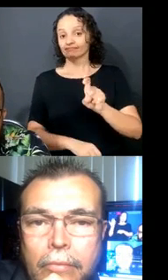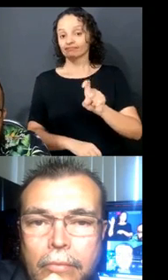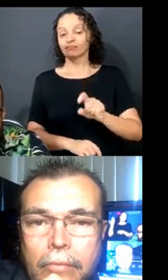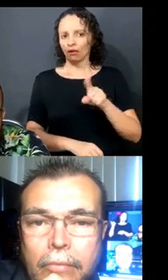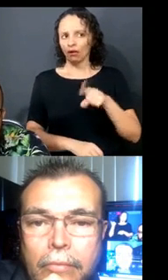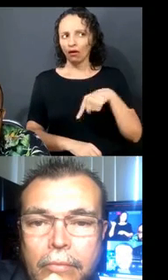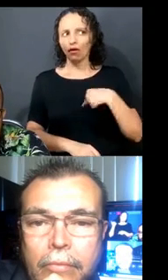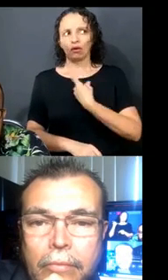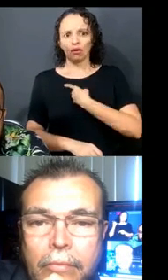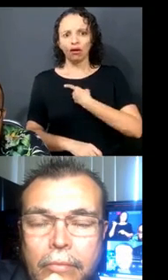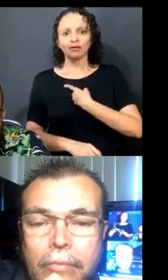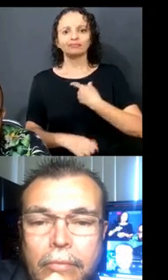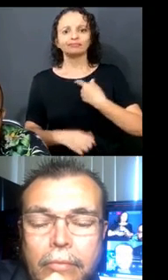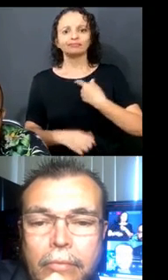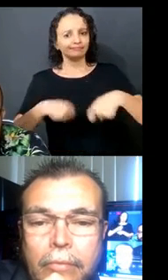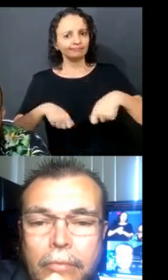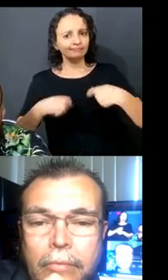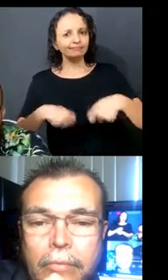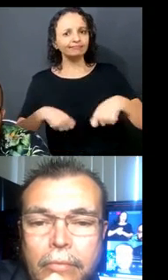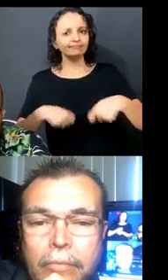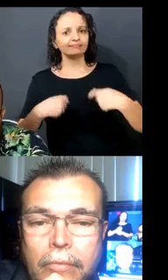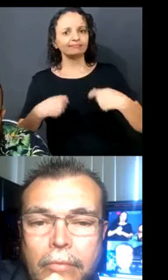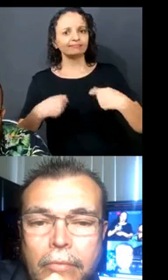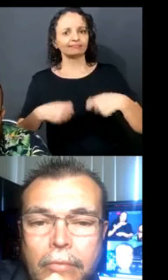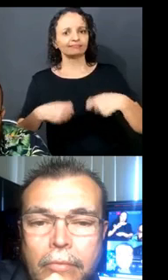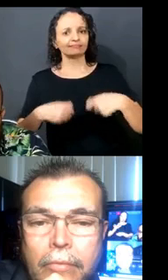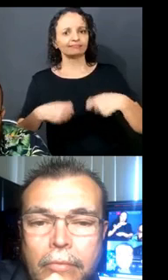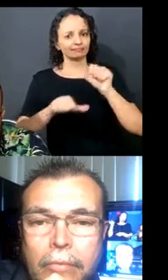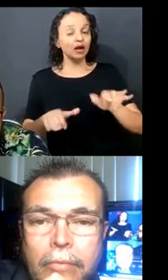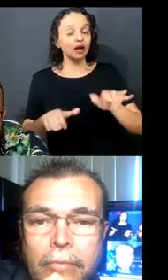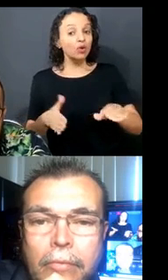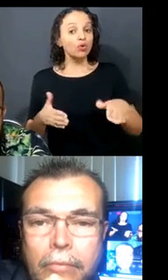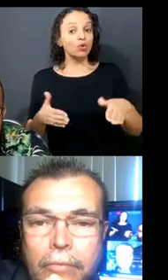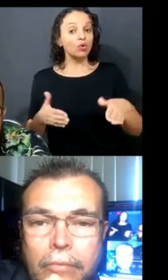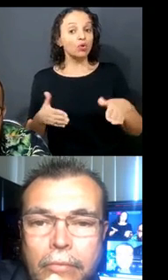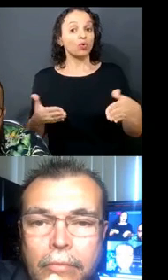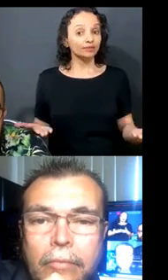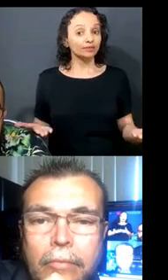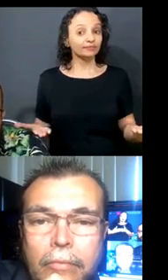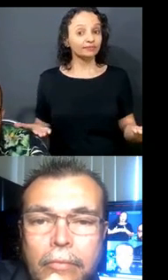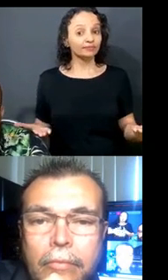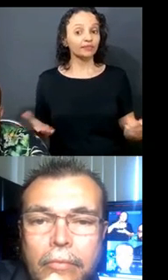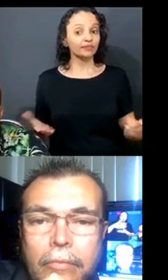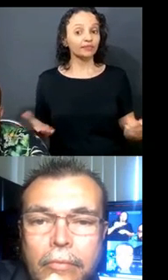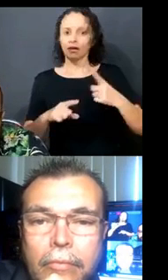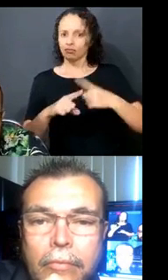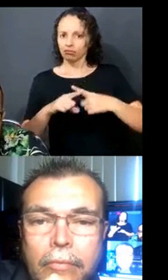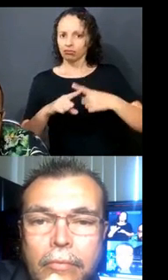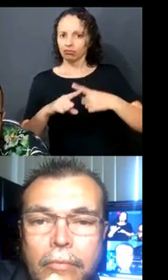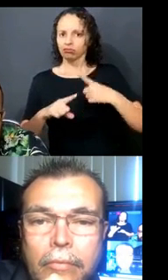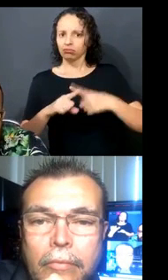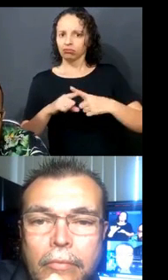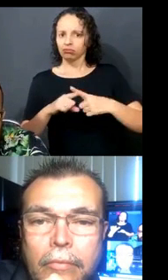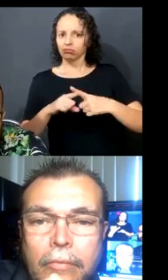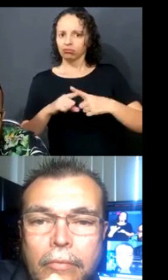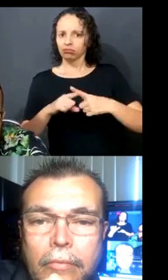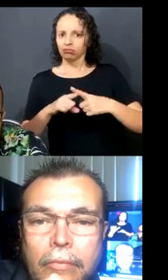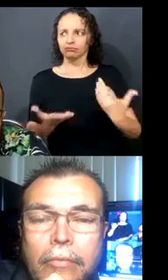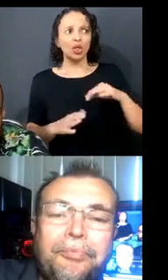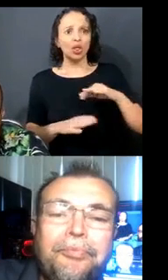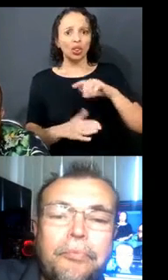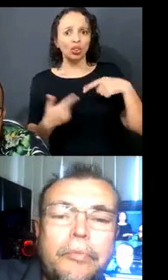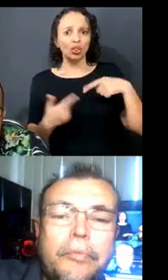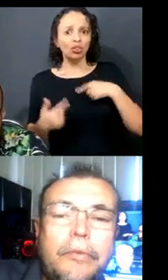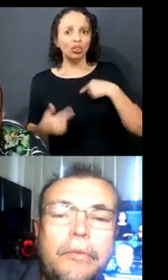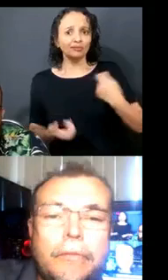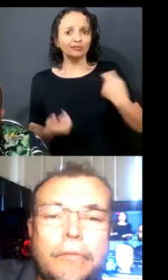Nós vamos ter que mudar. A grande pergunta é quando vai ser? Porque a mudança, ela se impôs. Ela não